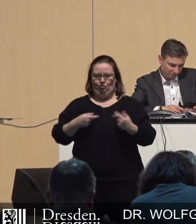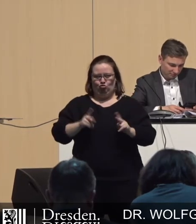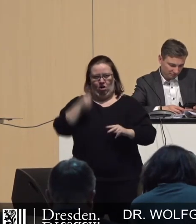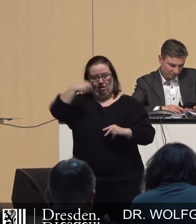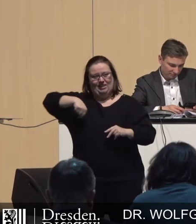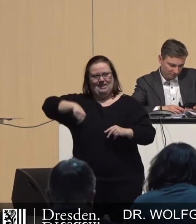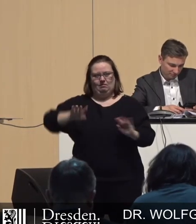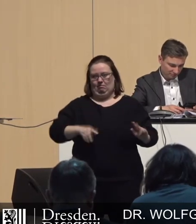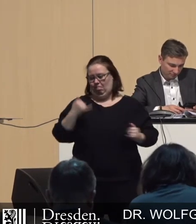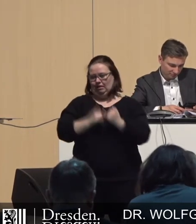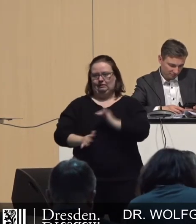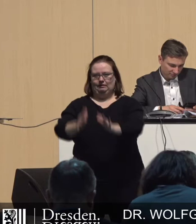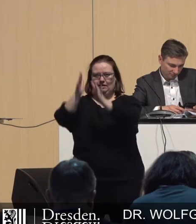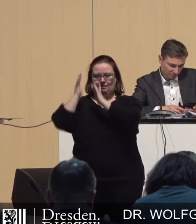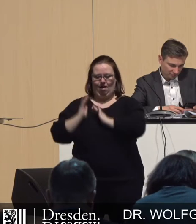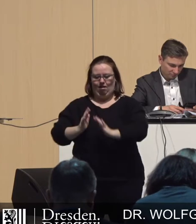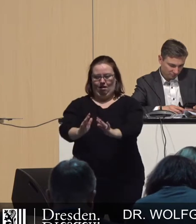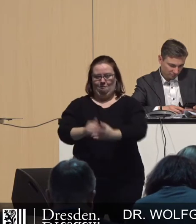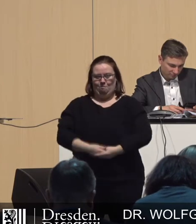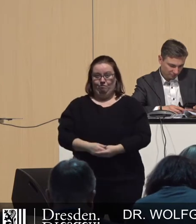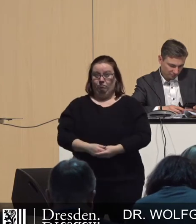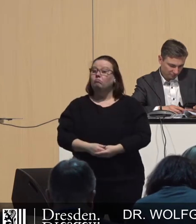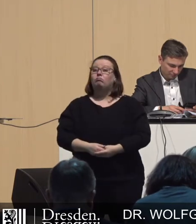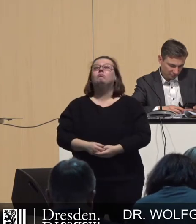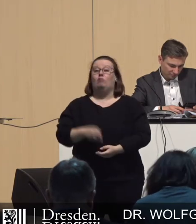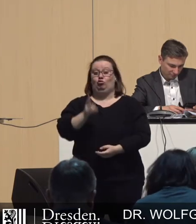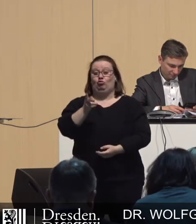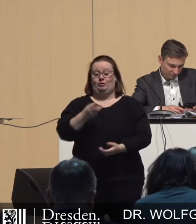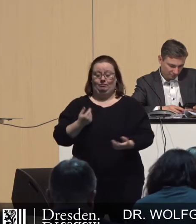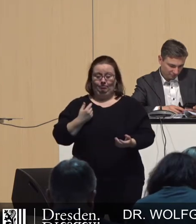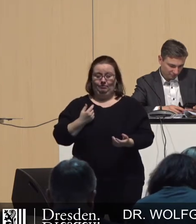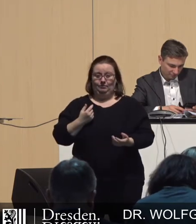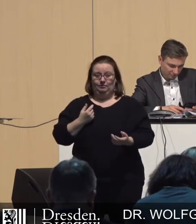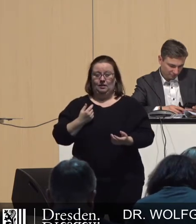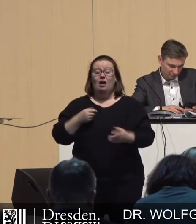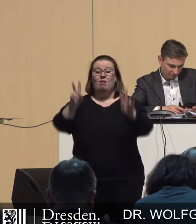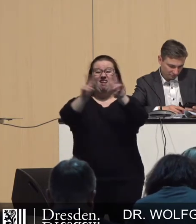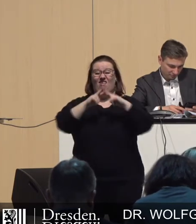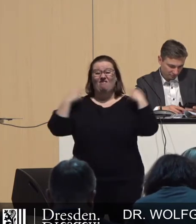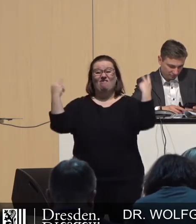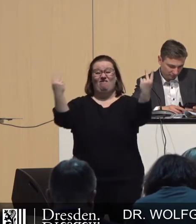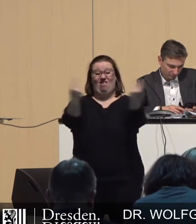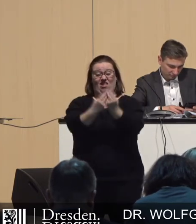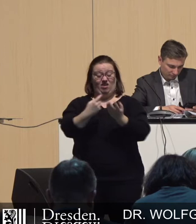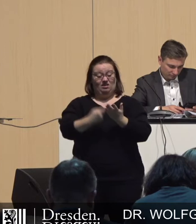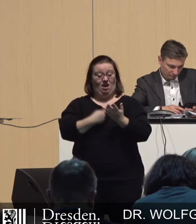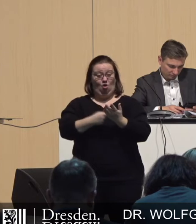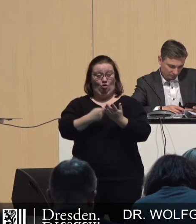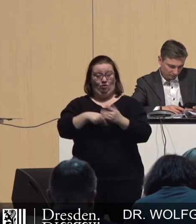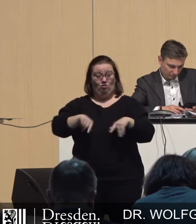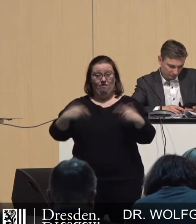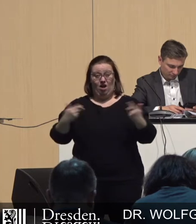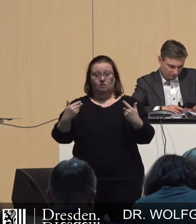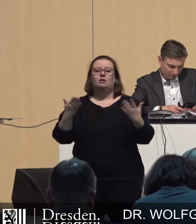diesem Jahrzehnt ist. Dem kann man zustimmen. Die wichtigste weltweite Herausforderung dieses Jahrzehnts bleibt